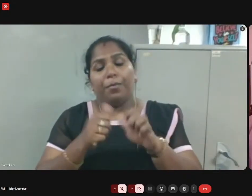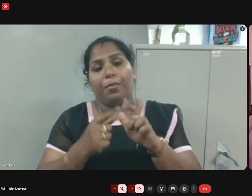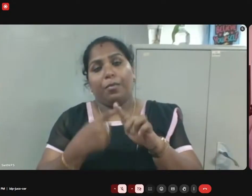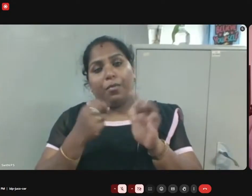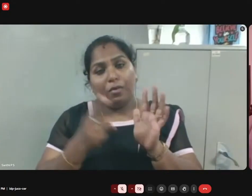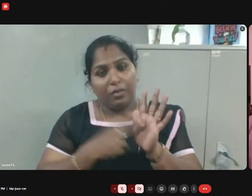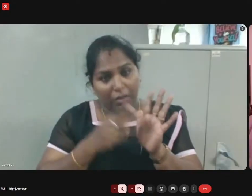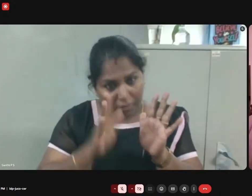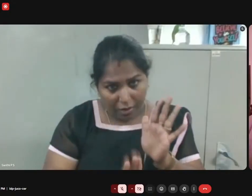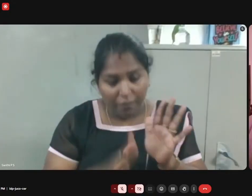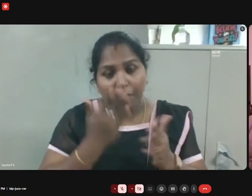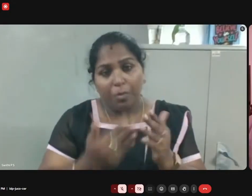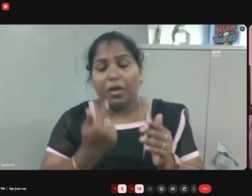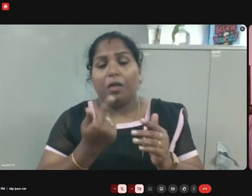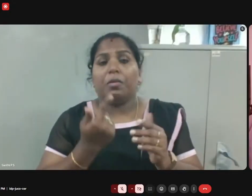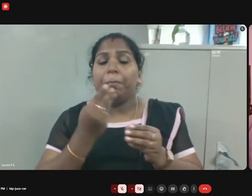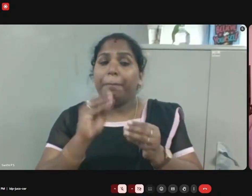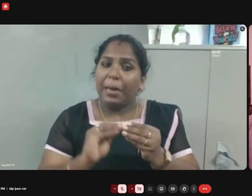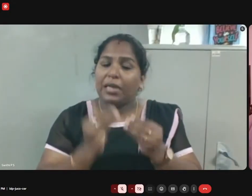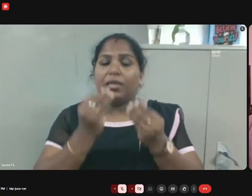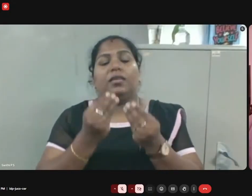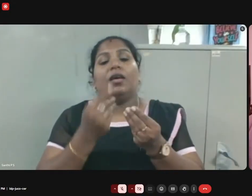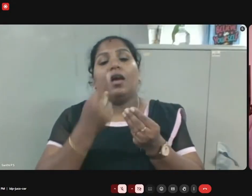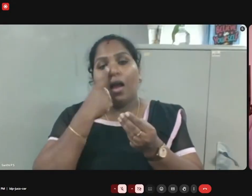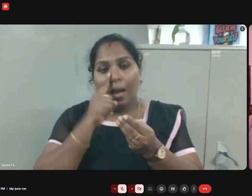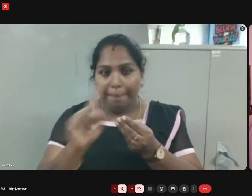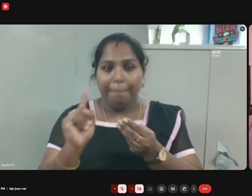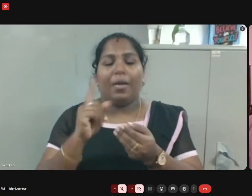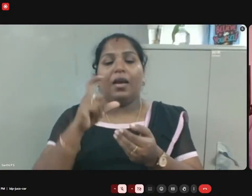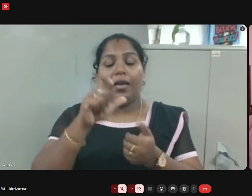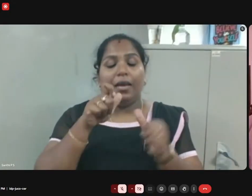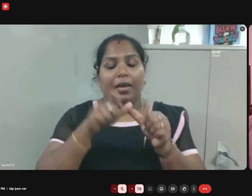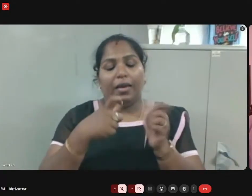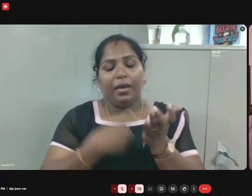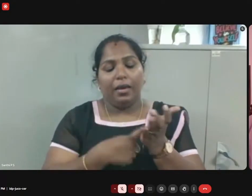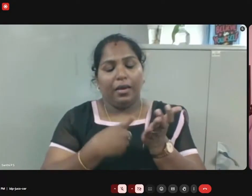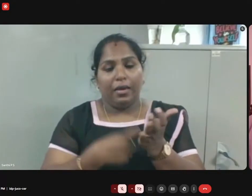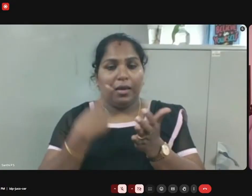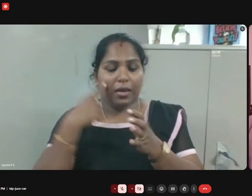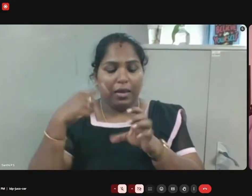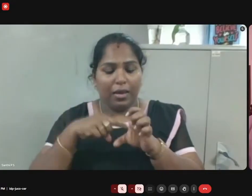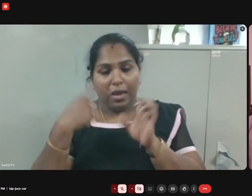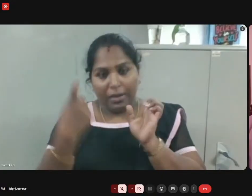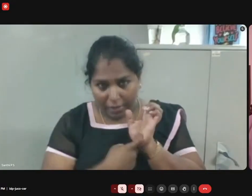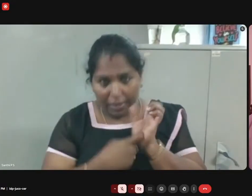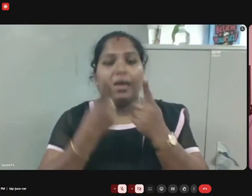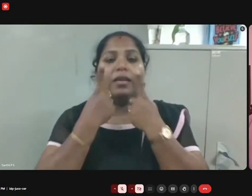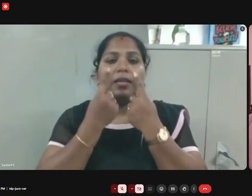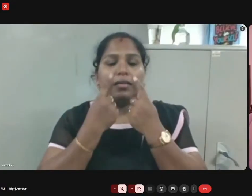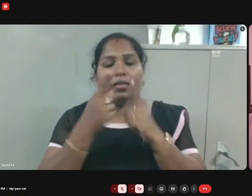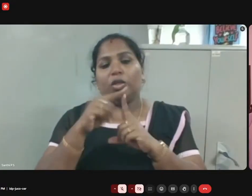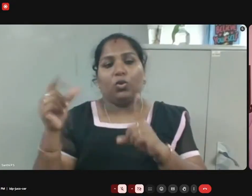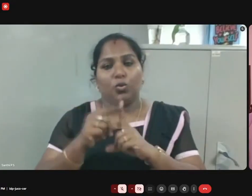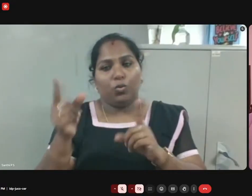അപ്പൊ കാരിയർ ടെസ്റ്റിംഗ് നോക്കിയിട്ട് ഈ സഹോദരിമാർക്ക് ആർക്കെങ്കിലും ആ ജീന് മ്യൂട്ടേഷൻ ഉണ്ടോ എന്ന് നോക്കിക്കഴിഞ്ഞാൽ